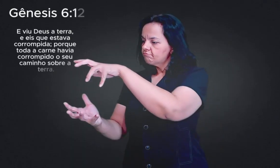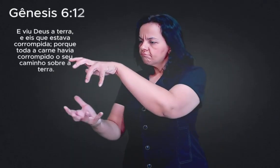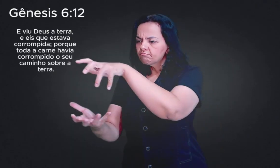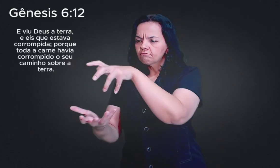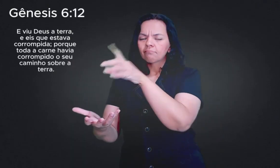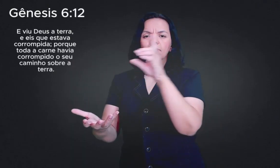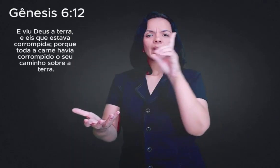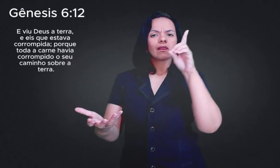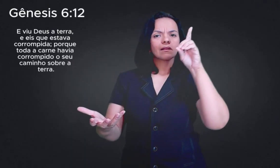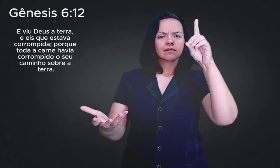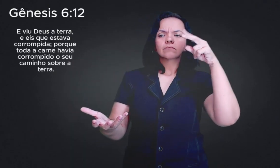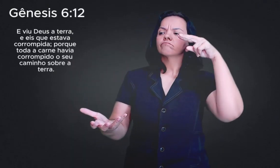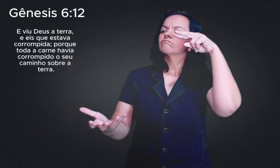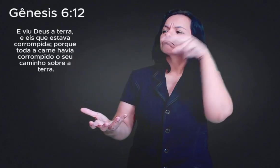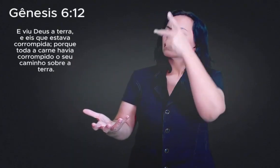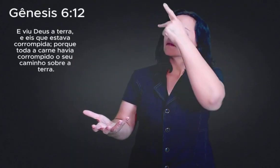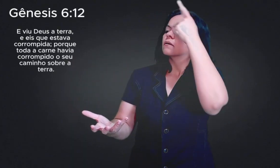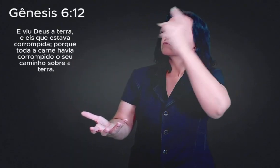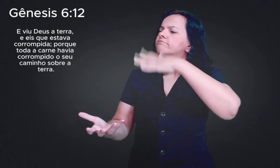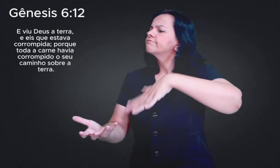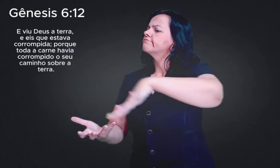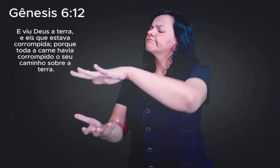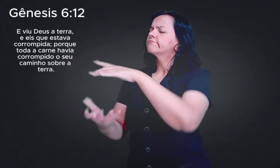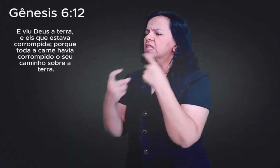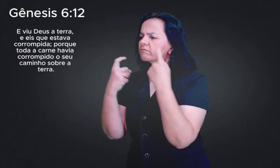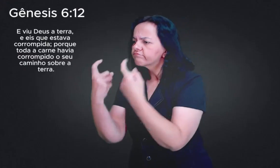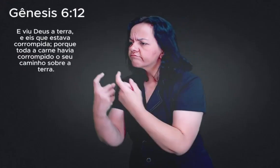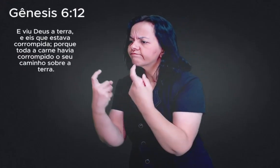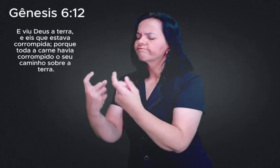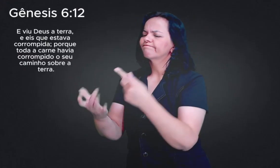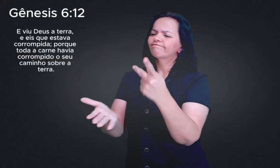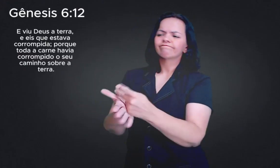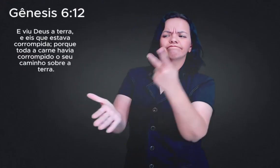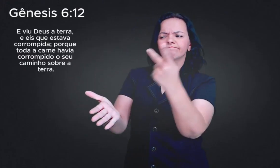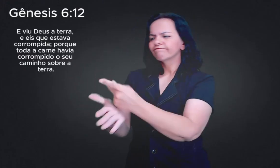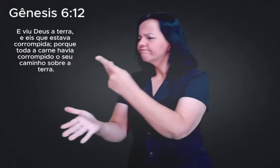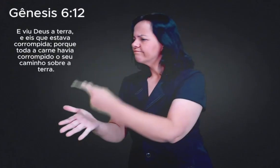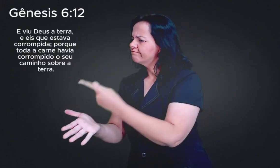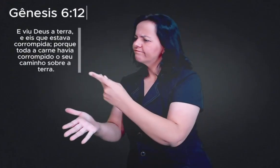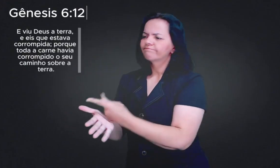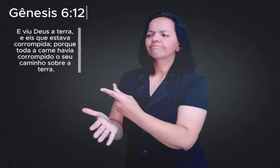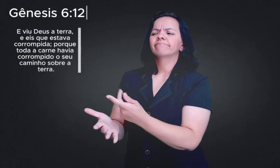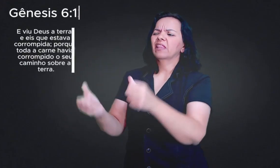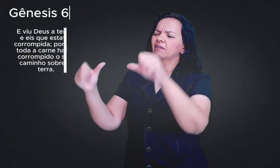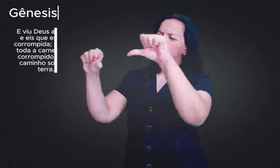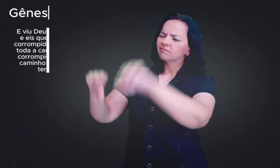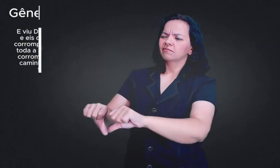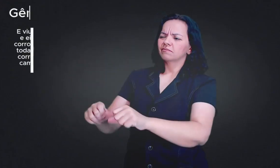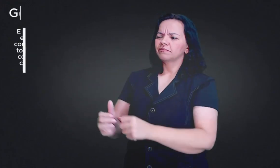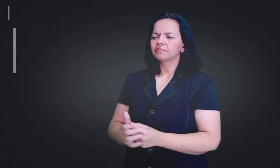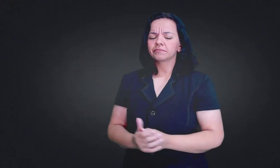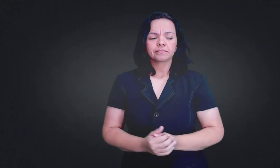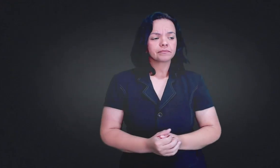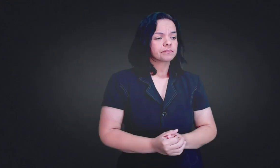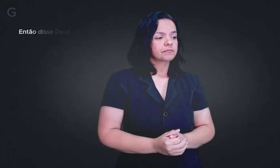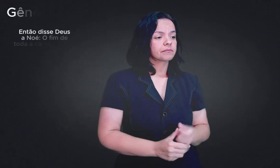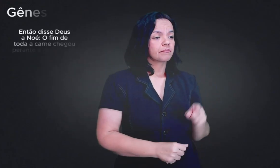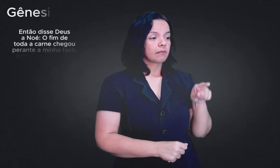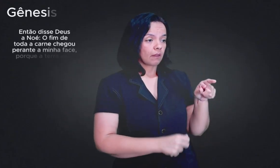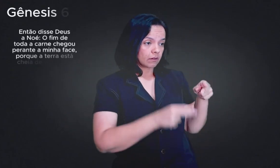E viu Deus a terra, e eis que estava corrompida, porque toda a carne havia corrompido seu caminho sobre a terra.